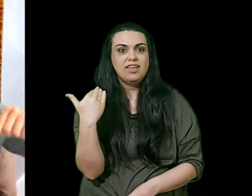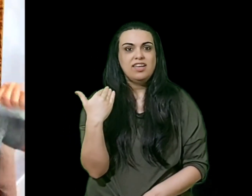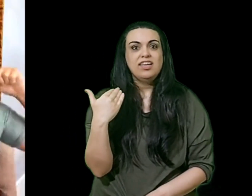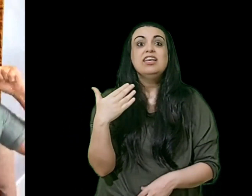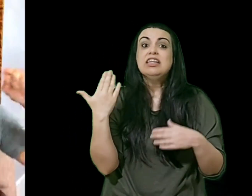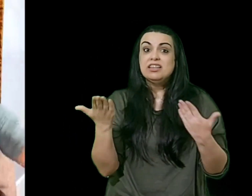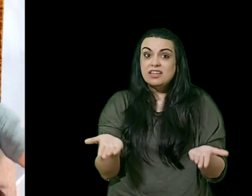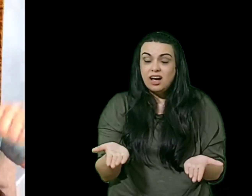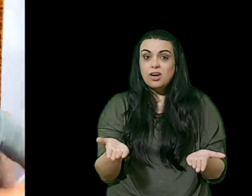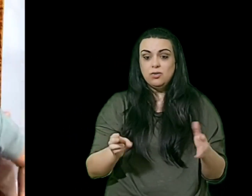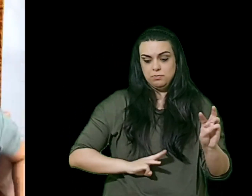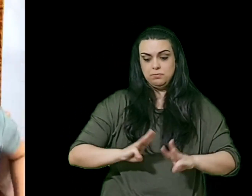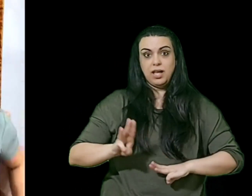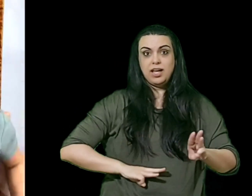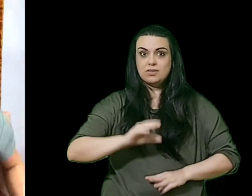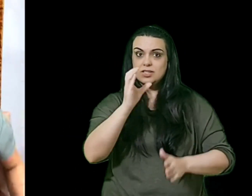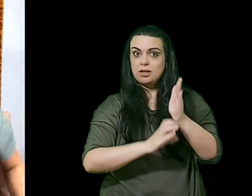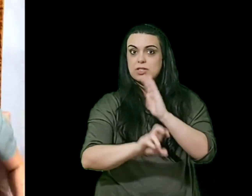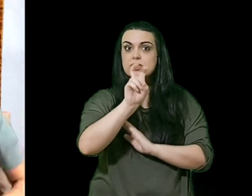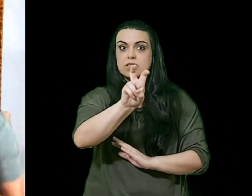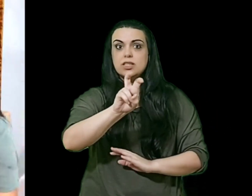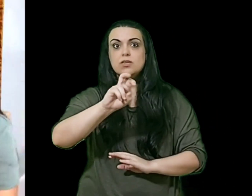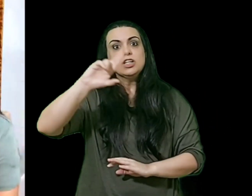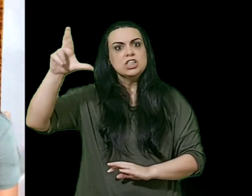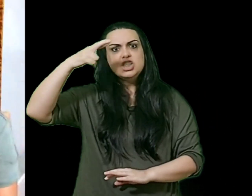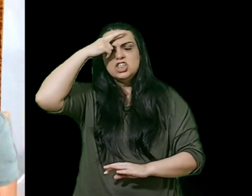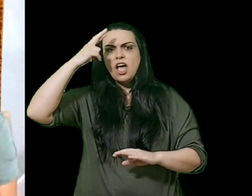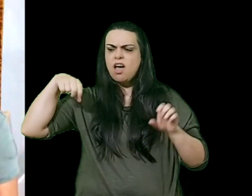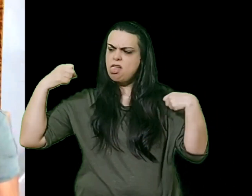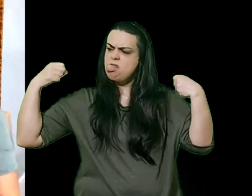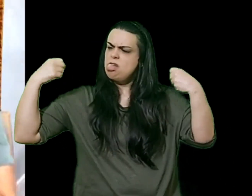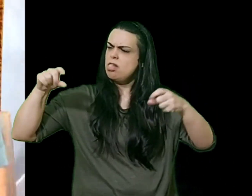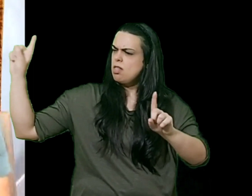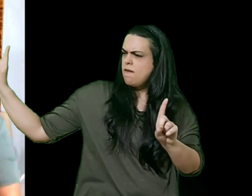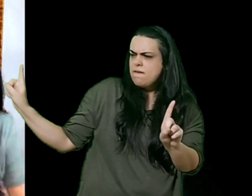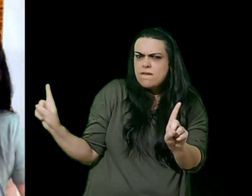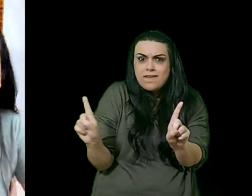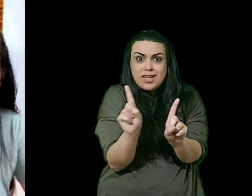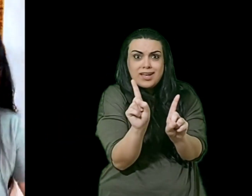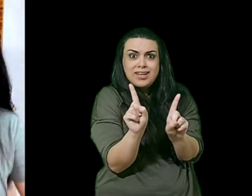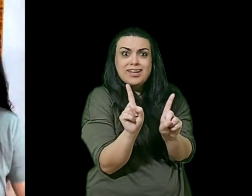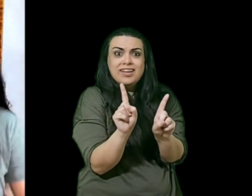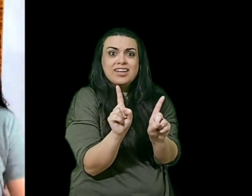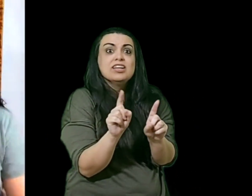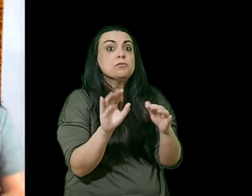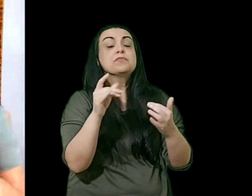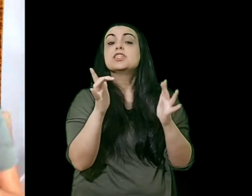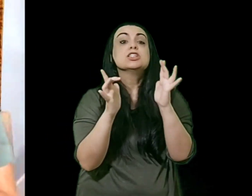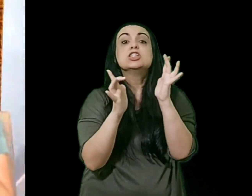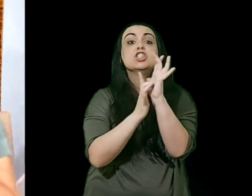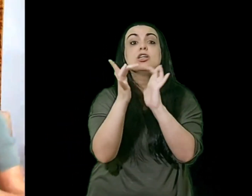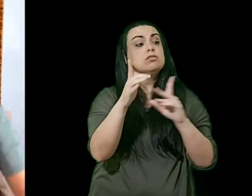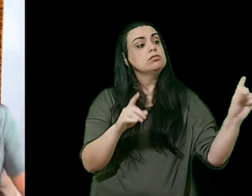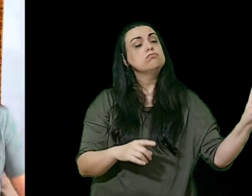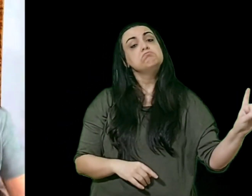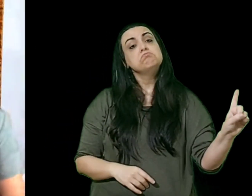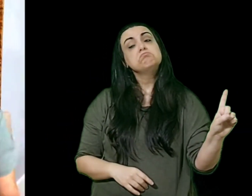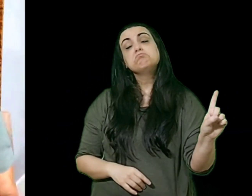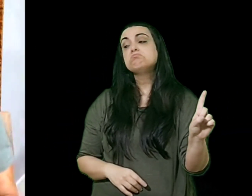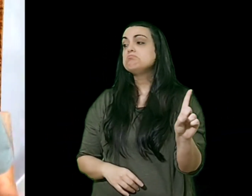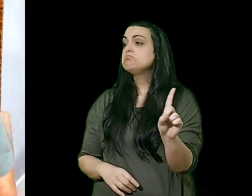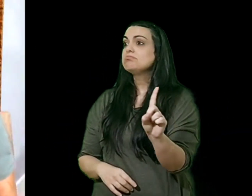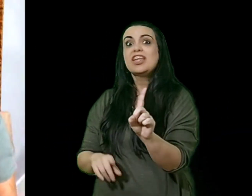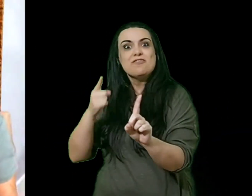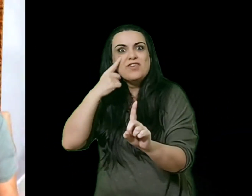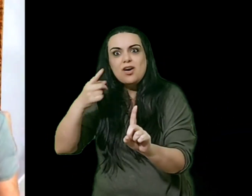Jairo sai correndo em direção a Jesus. E o texto fala que Jesus ele passava, né? Veja, a oportunidade